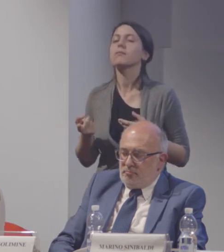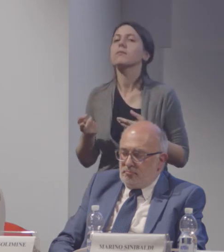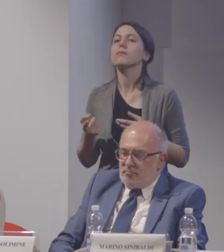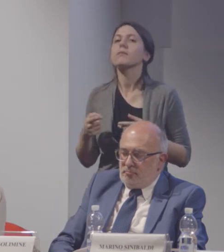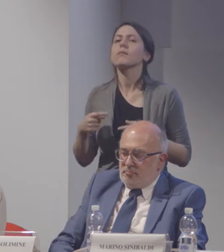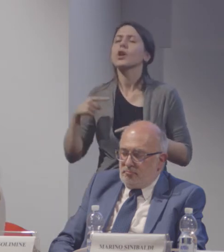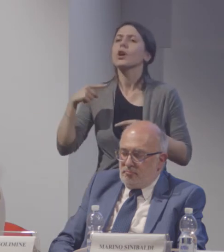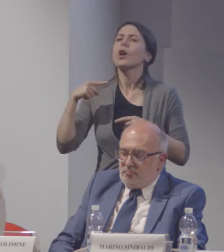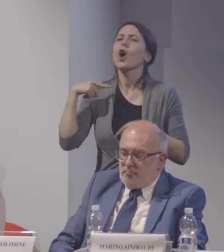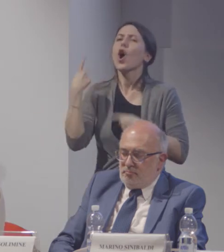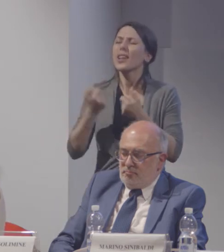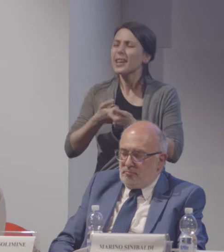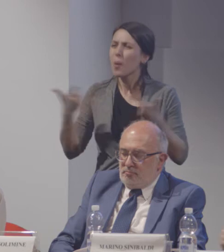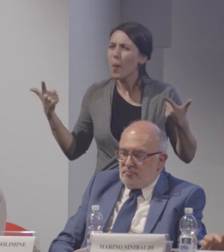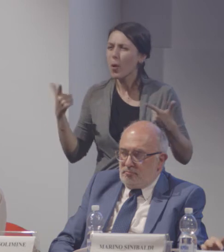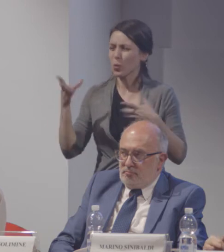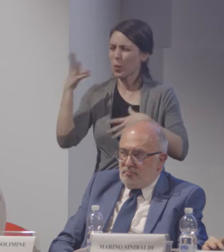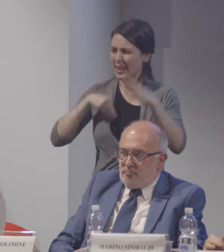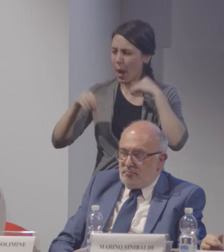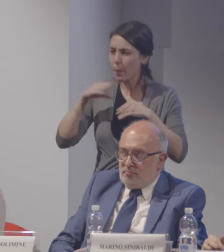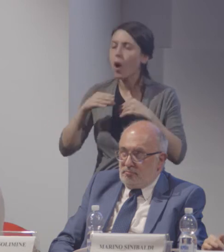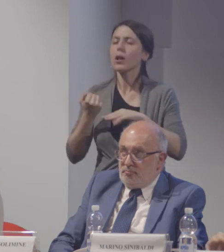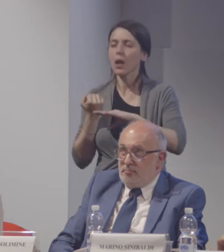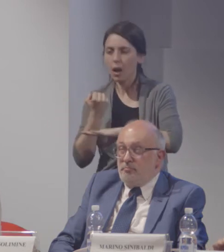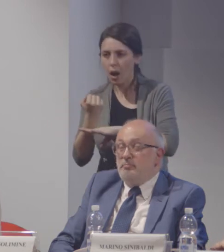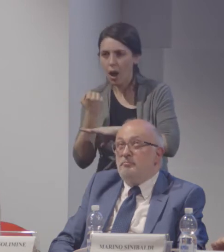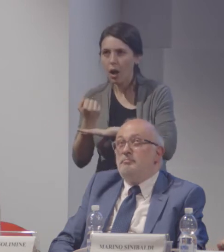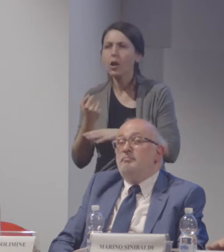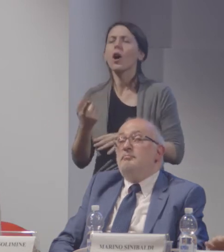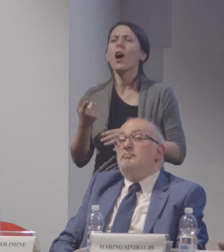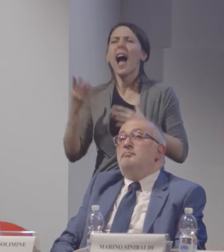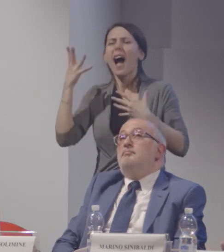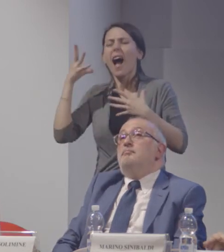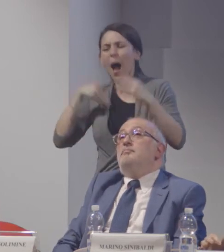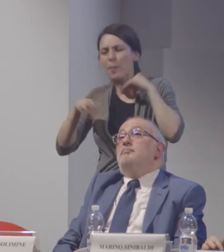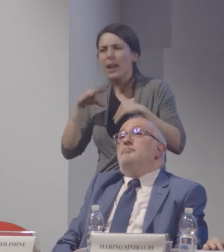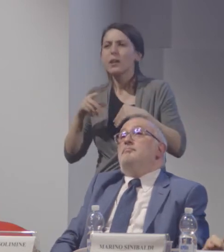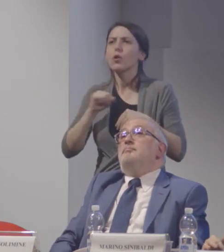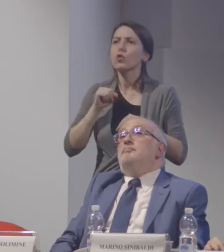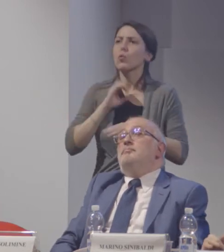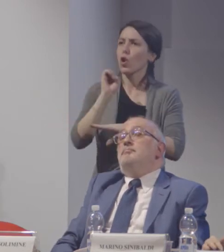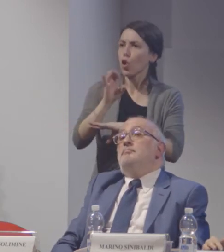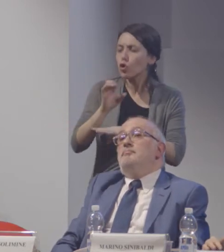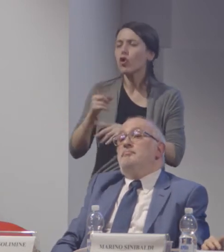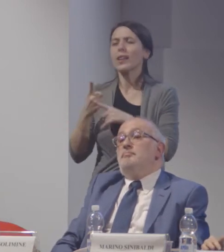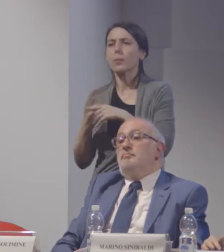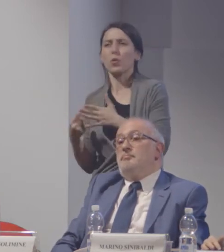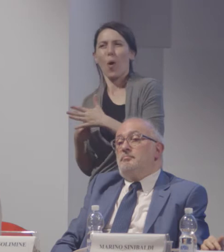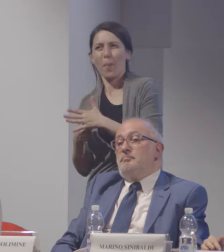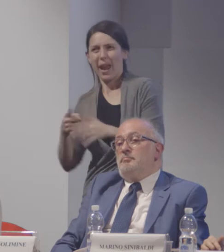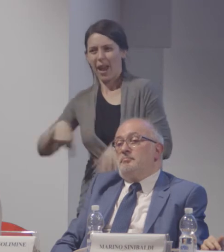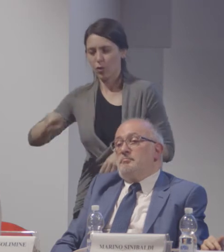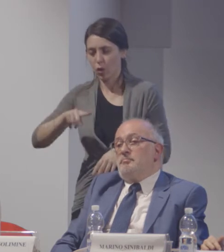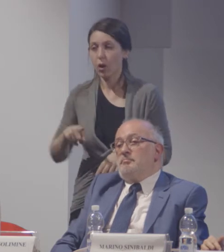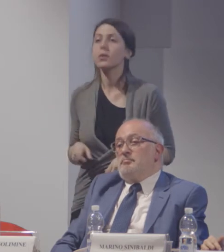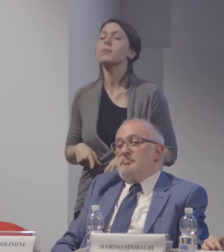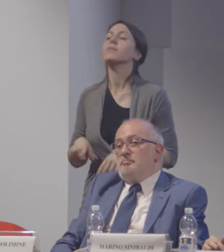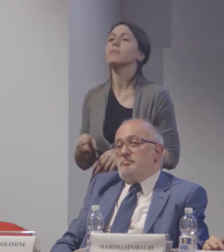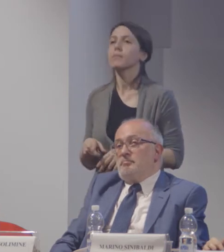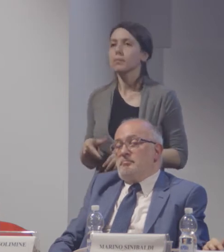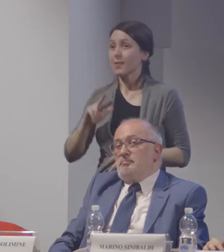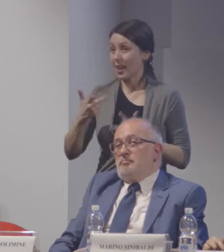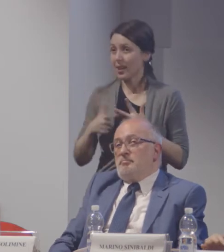Creare e sostenere continue opportunità di apprendimento per lo staff di docenti e operatori. Terzo, promuovere gruppi di studio